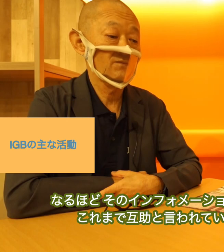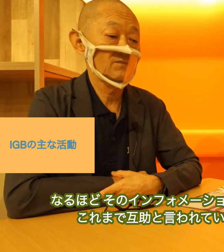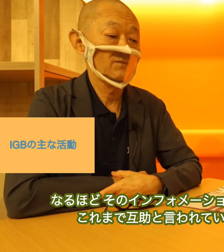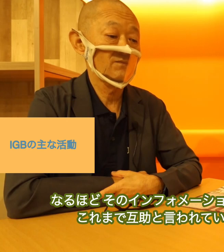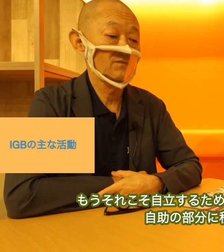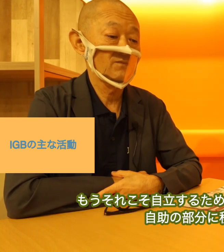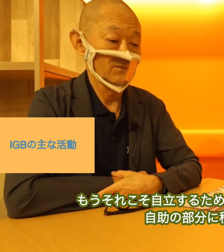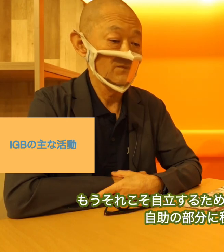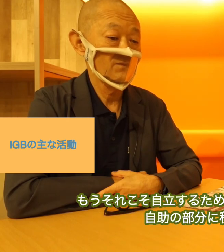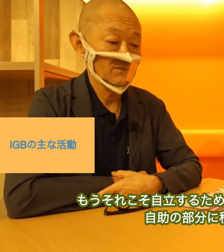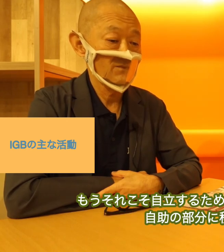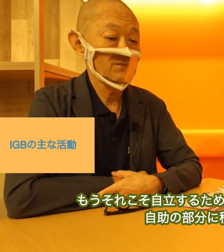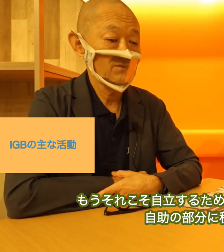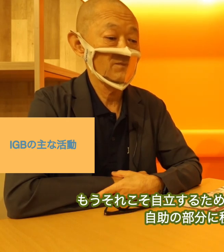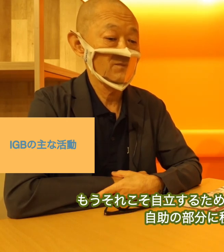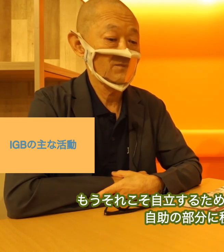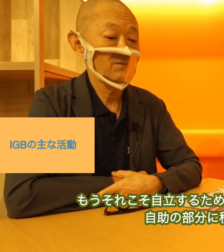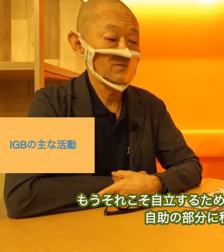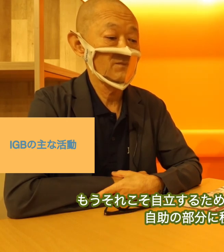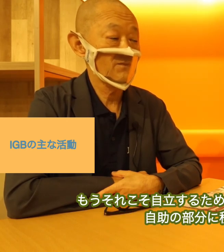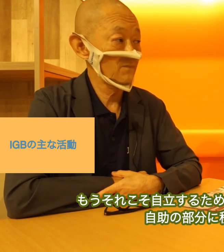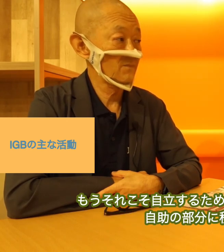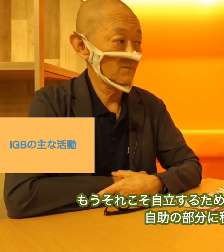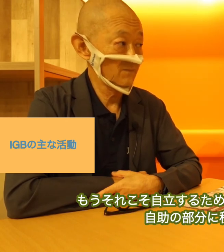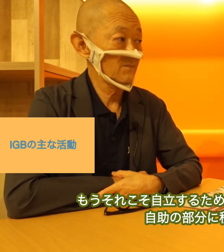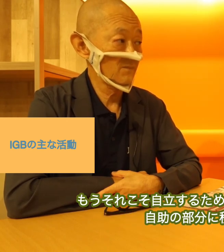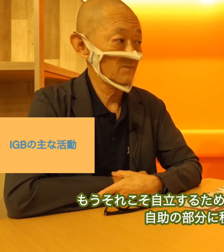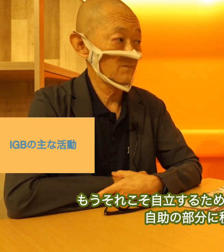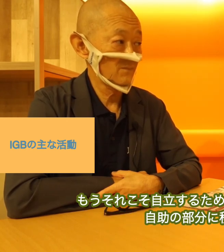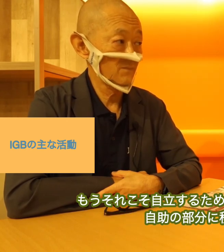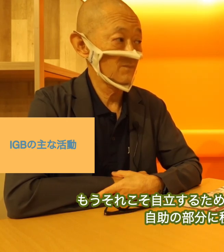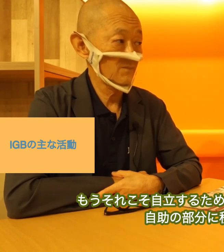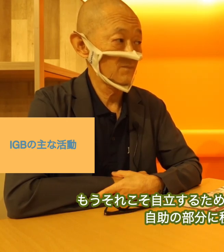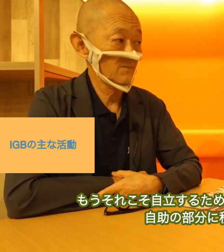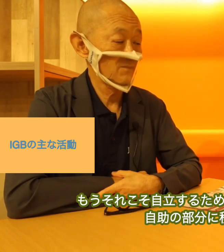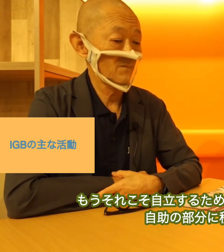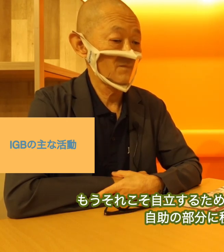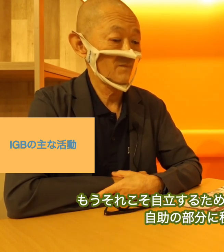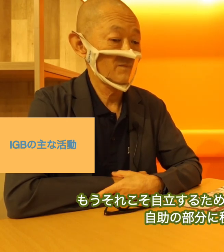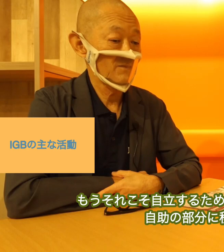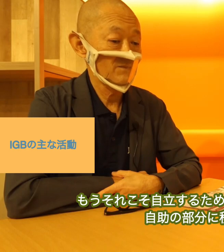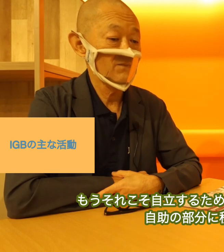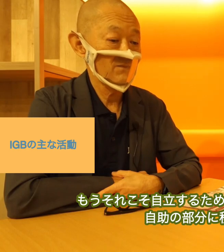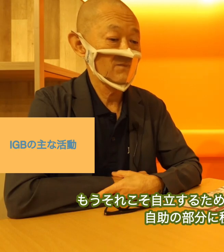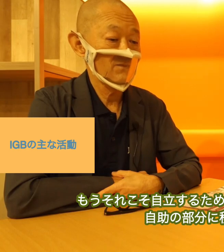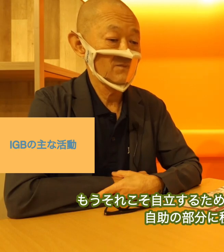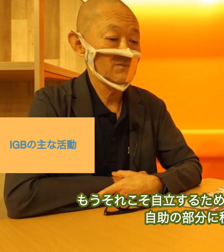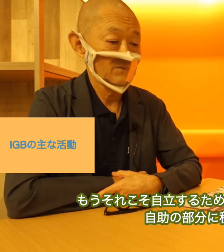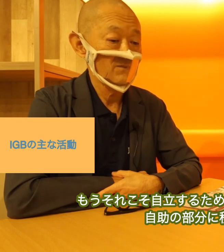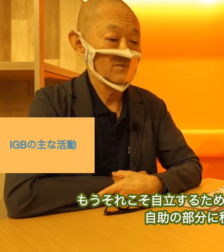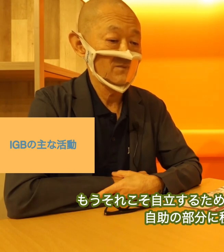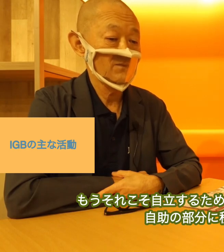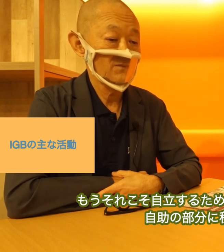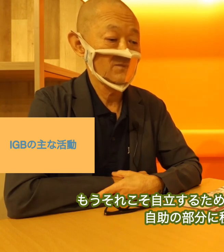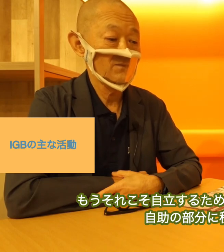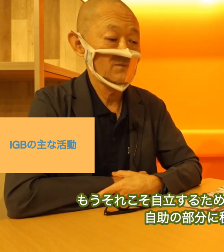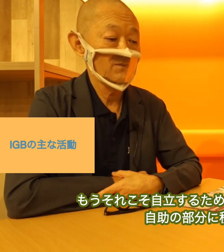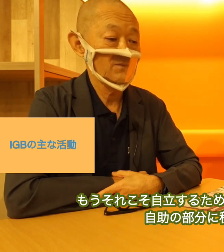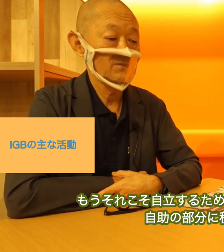、もうそれこそ自立するためにあえて互助の部分から自助の部分にこう移行をしていく、